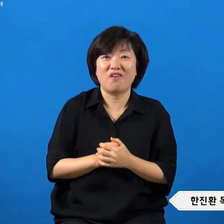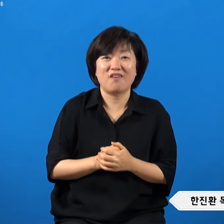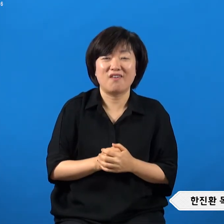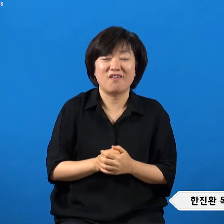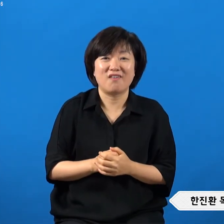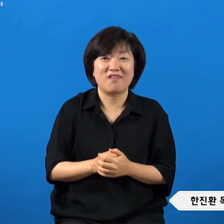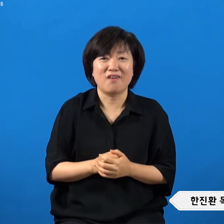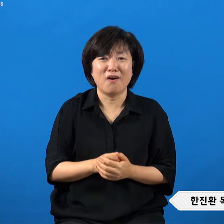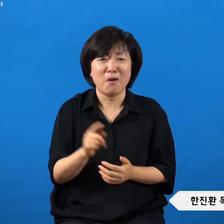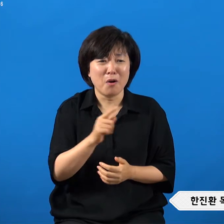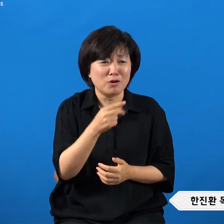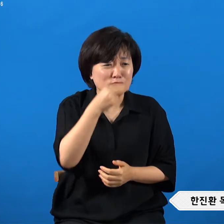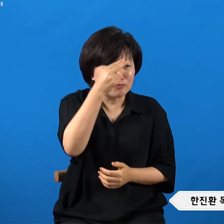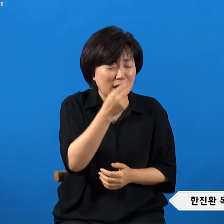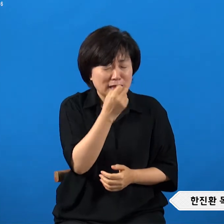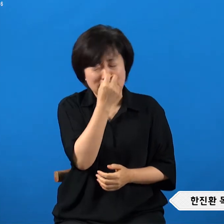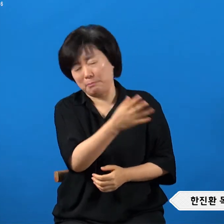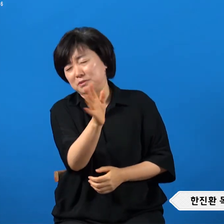기적이었습니다.